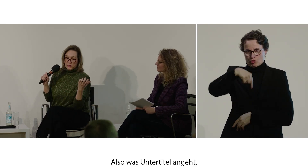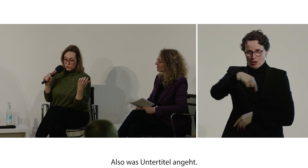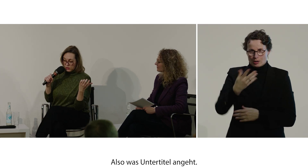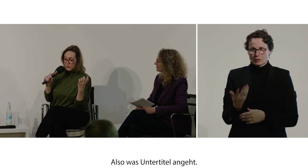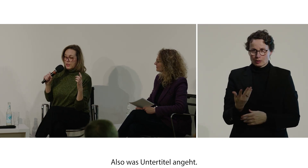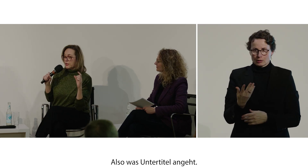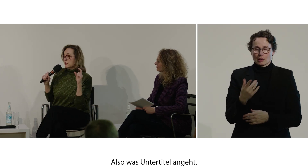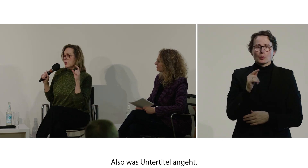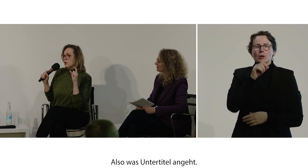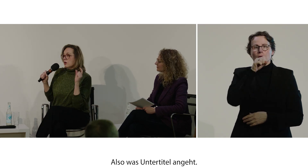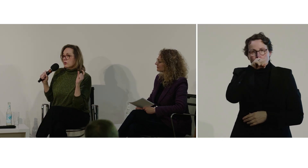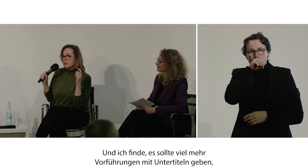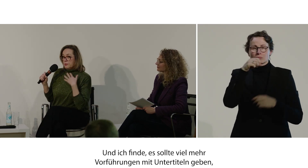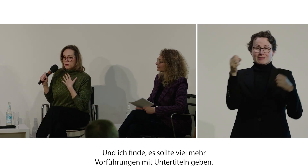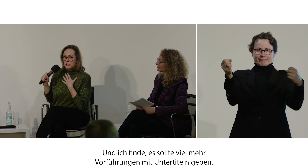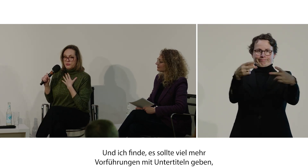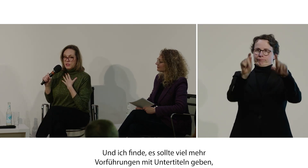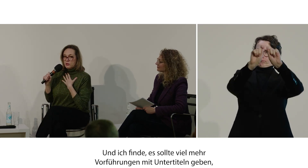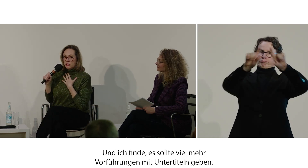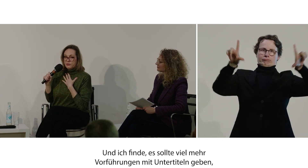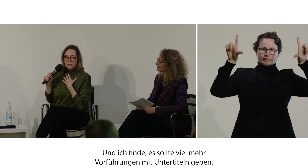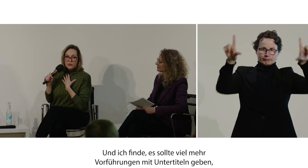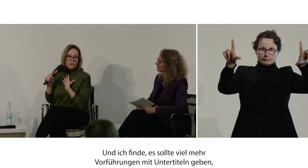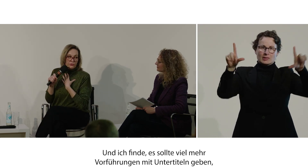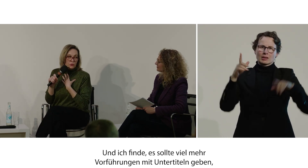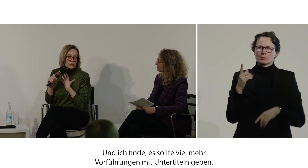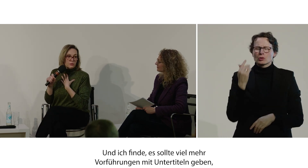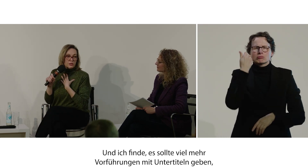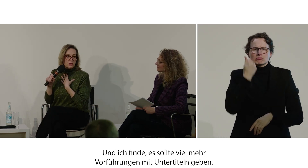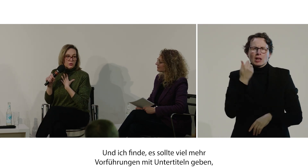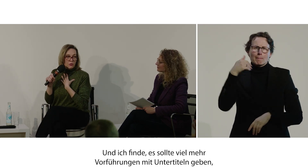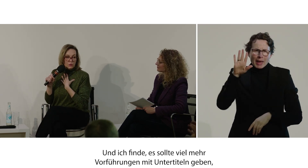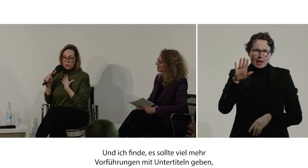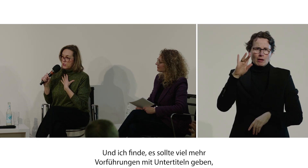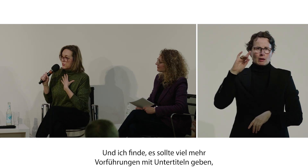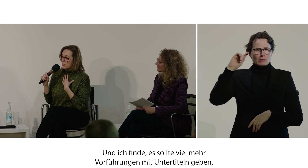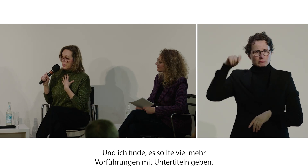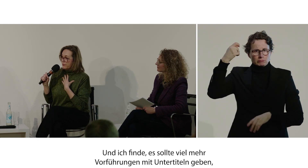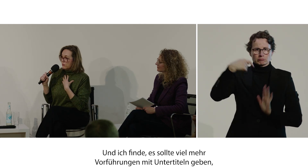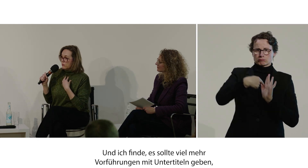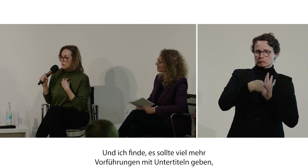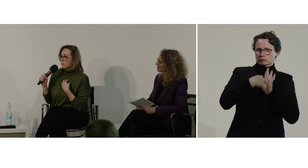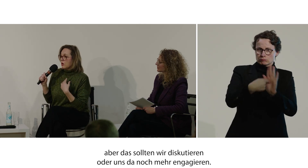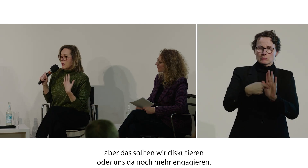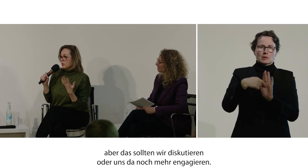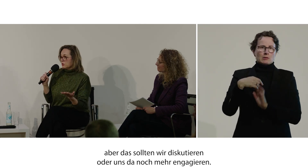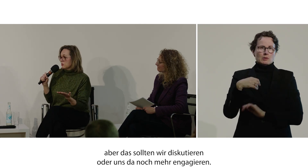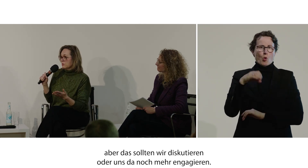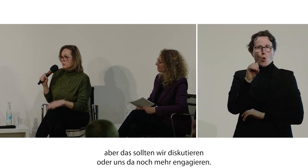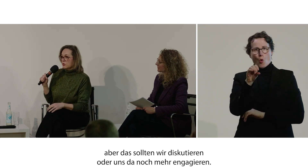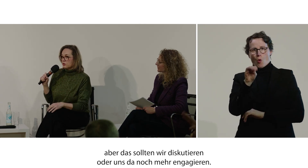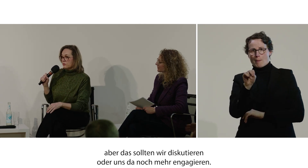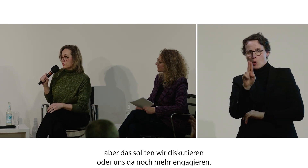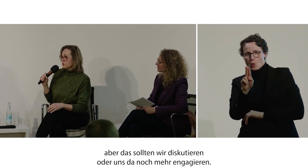also was Untertitel angeht. Und ich persönlich finde, es sollte viel mehr Vorführungen mit Untertiteln geben, aber